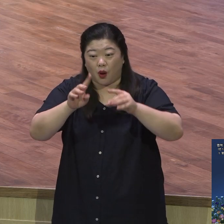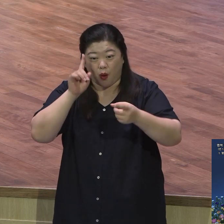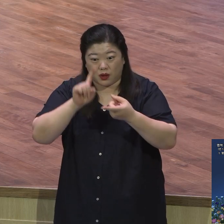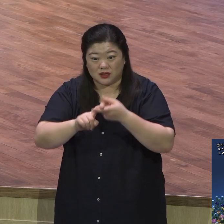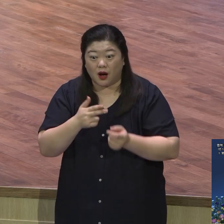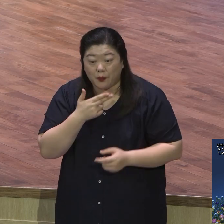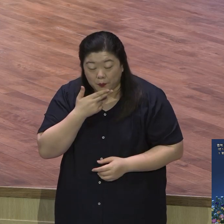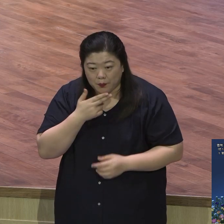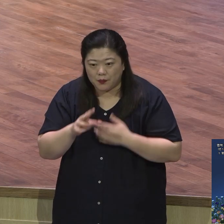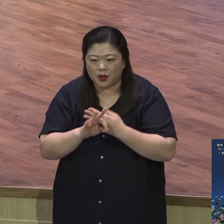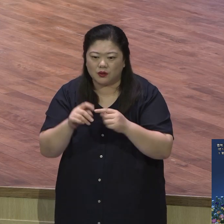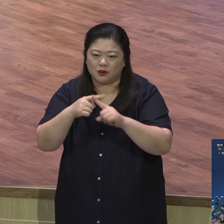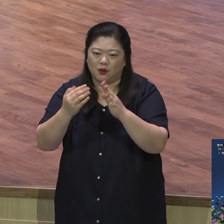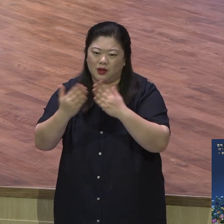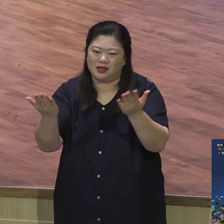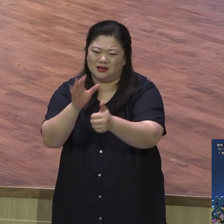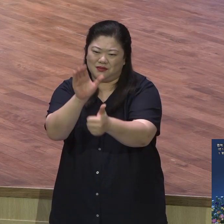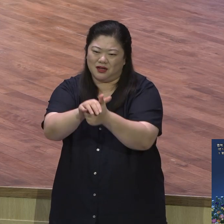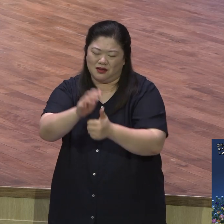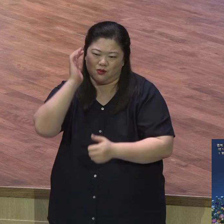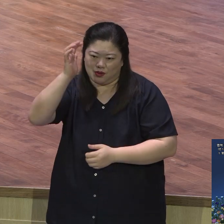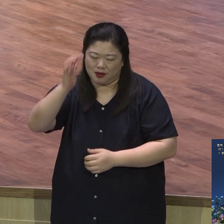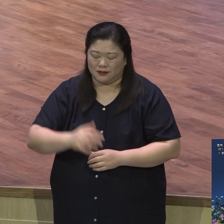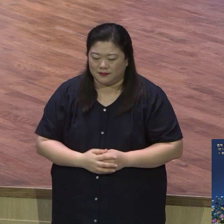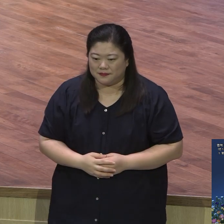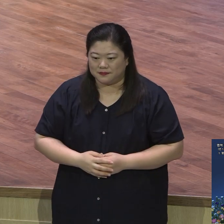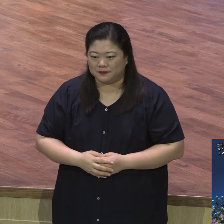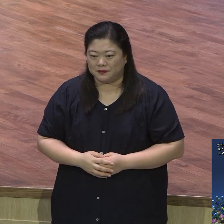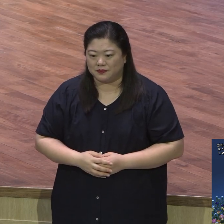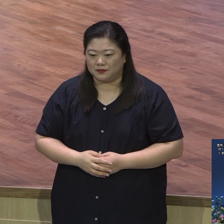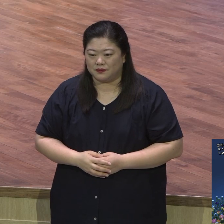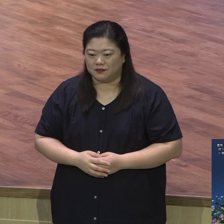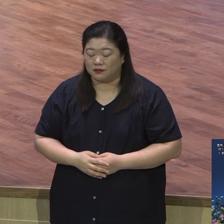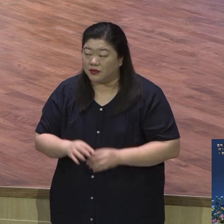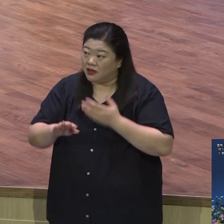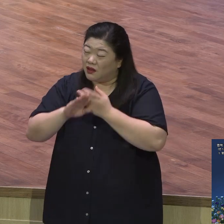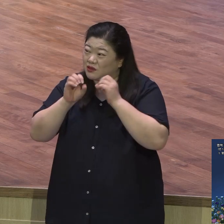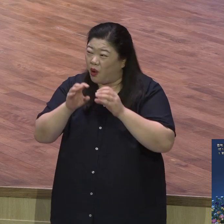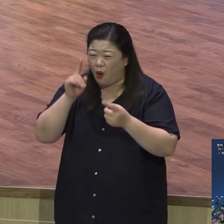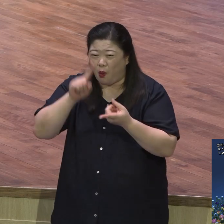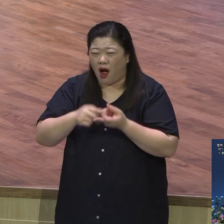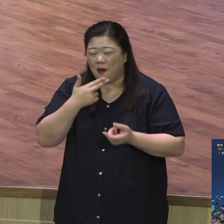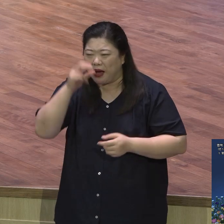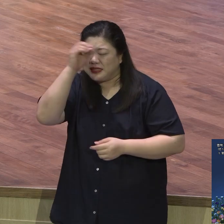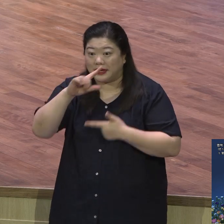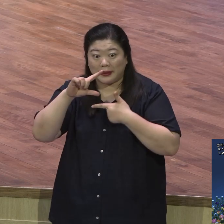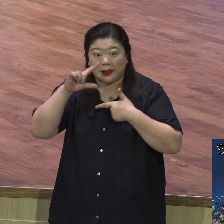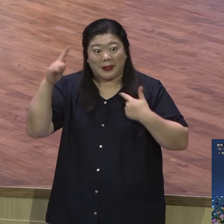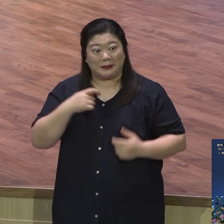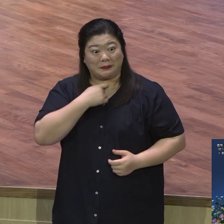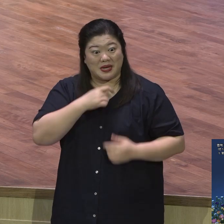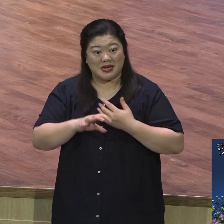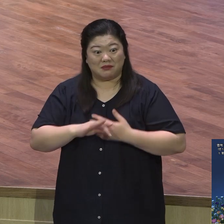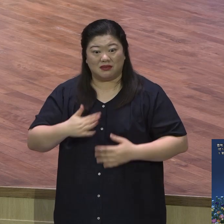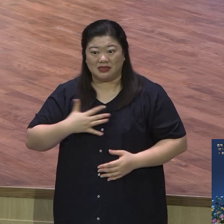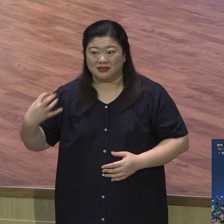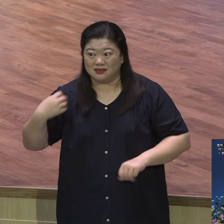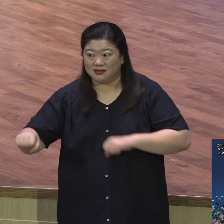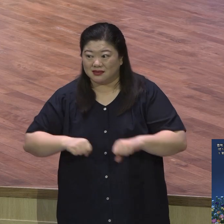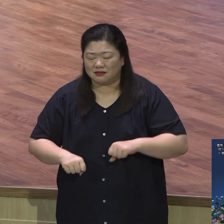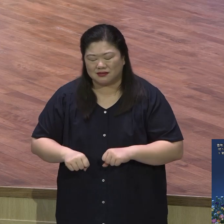심지어 방해한다니까요 저희도 몰라 마인드가 없으니까 그런 믿음이 없으니까 교회가